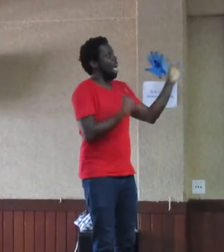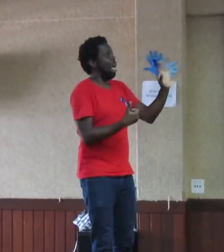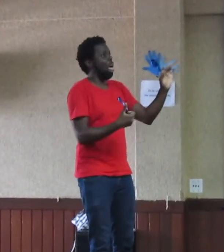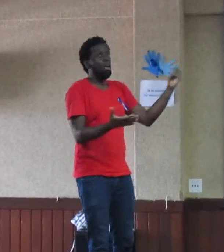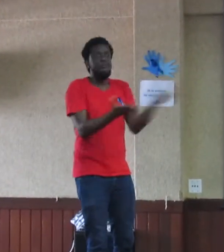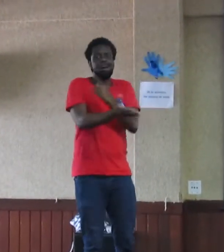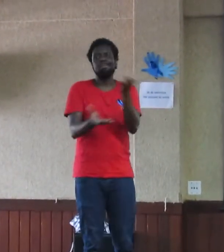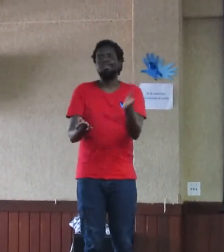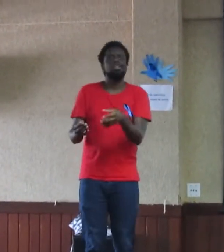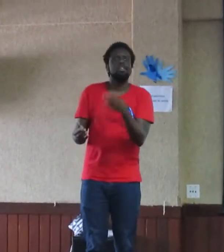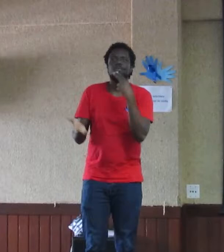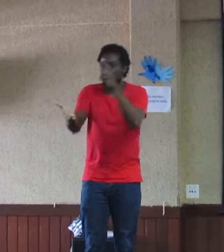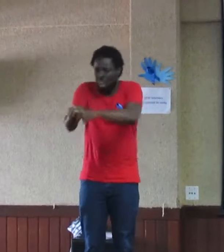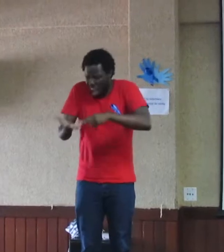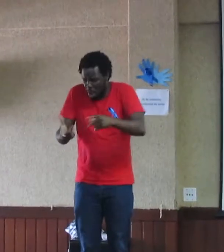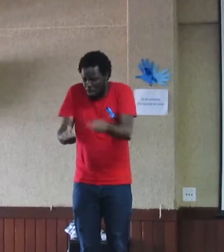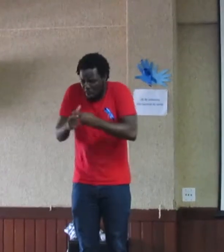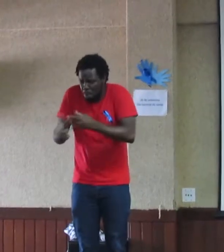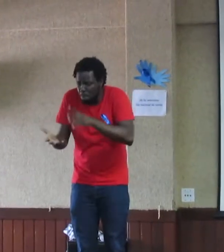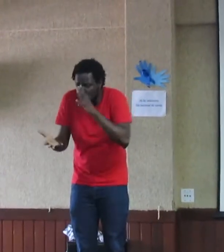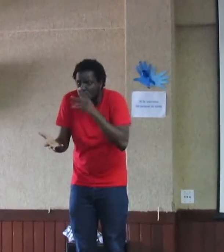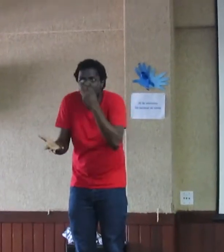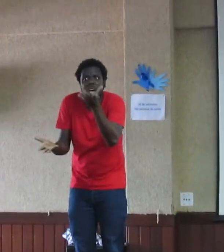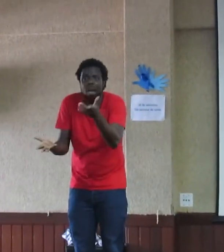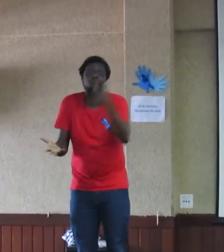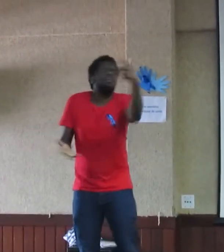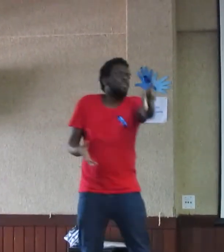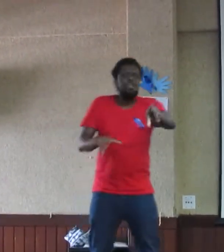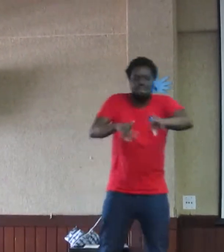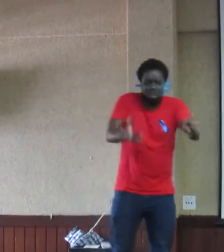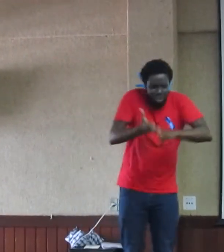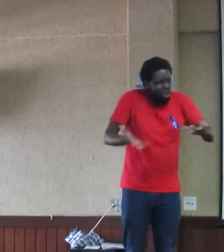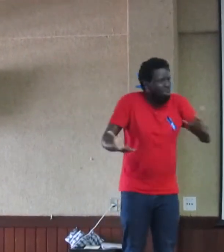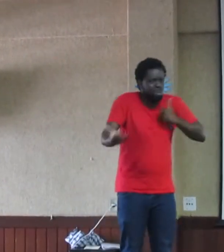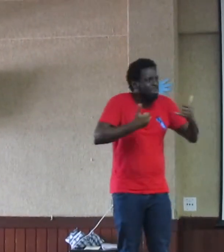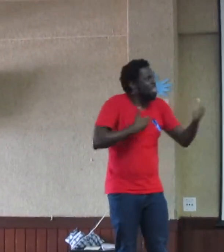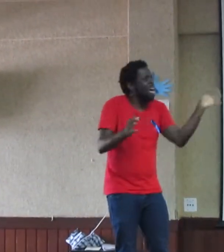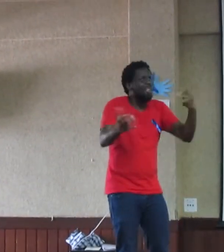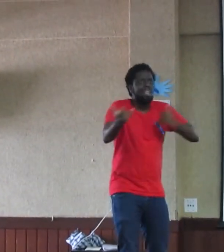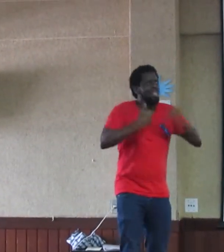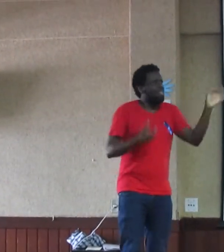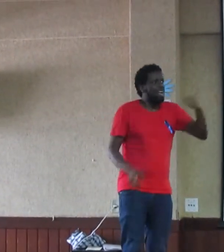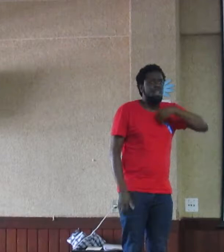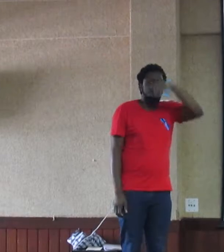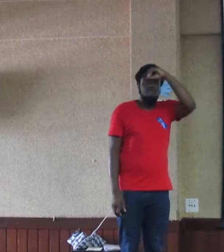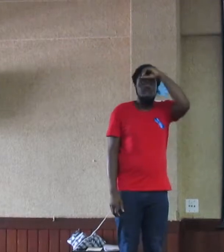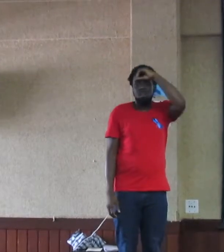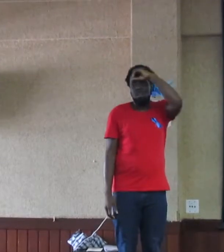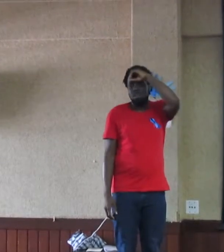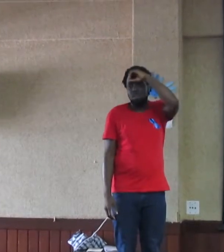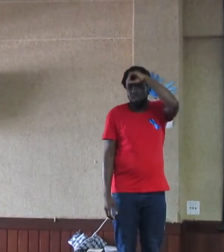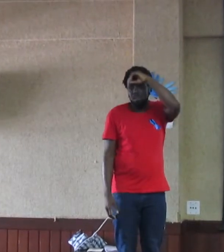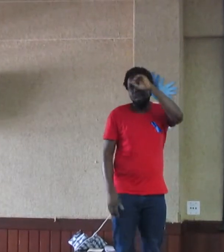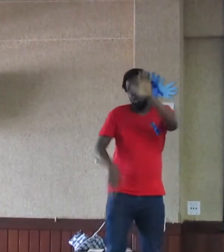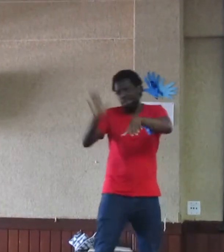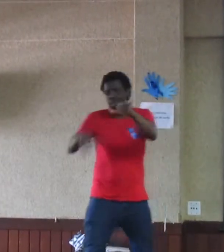Como é que fica o surdo? Ele sempre adquire informações tardias, pois eles não conseguem ter essas informações porque a língua